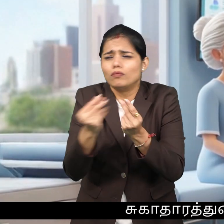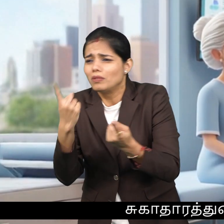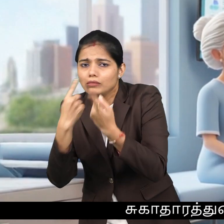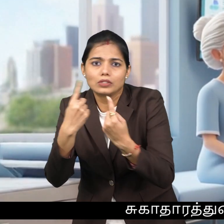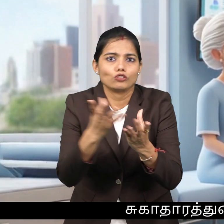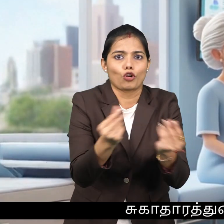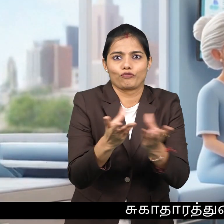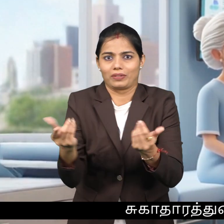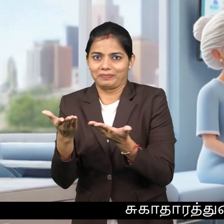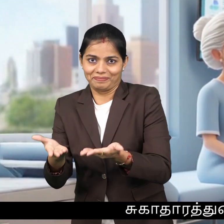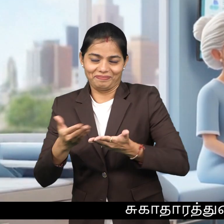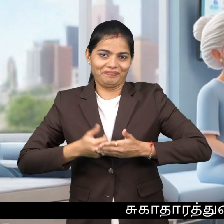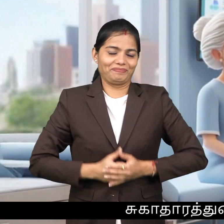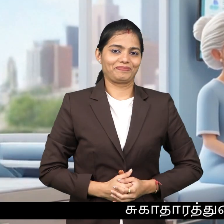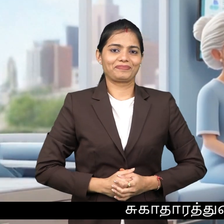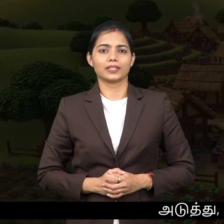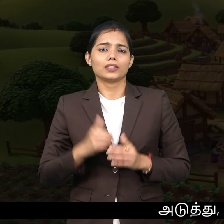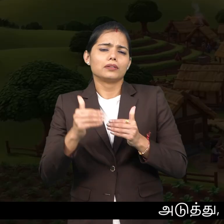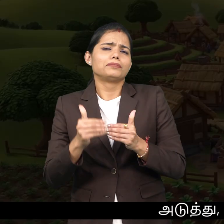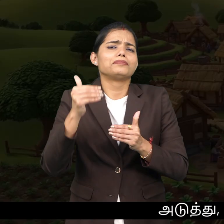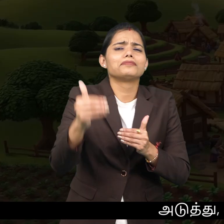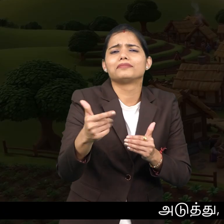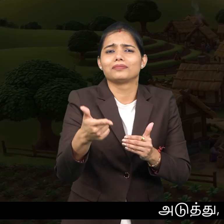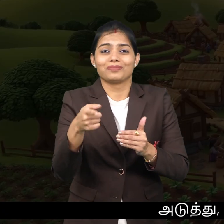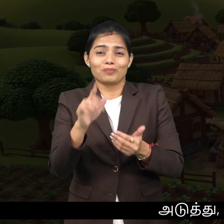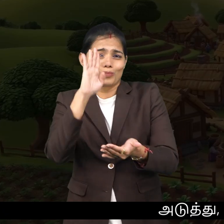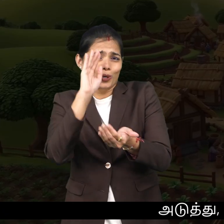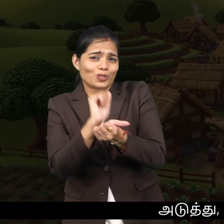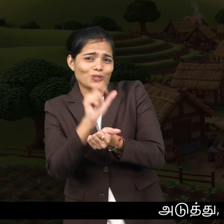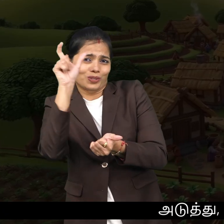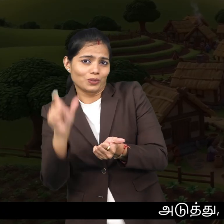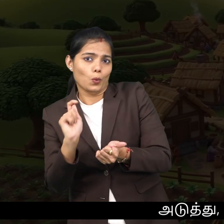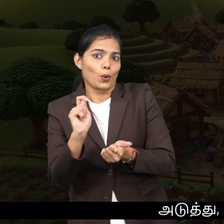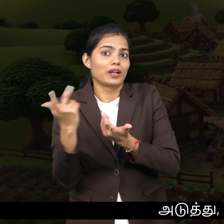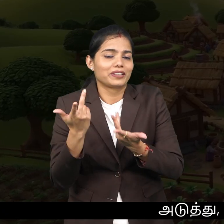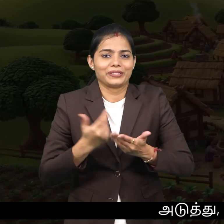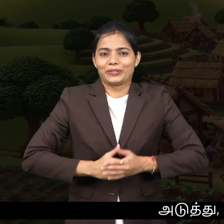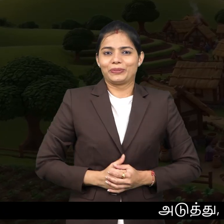பின்பற்றுமாறு சுகாதாரத்துறை நமக்கு அறிவுறுத்துகிறது. அடுத்து காவல்துறை சேவைகள்.